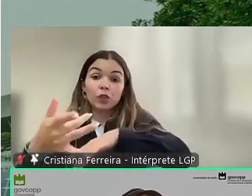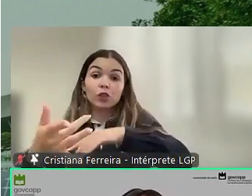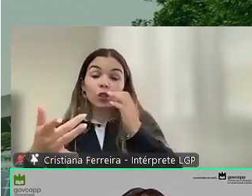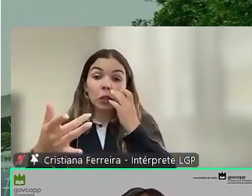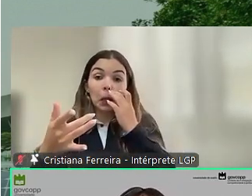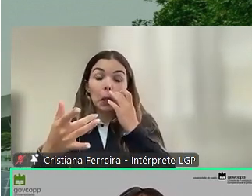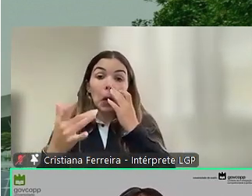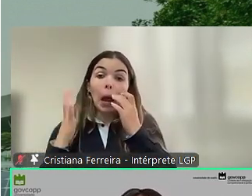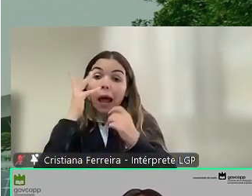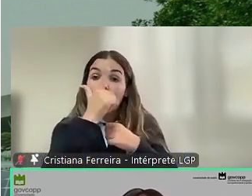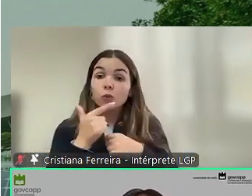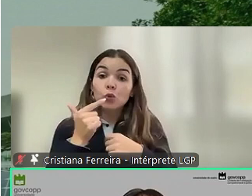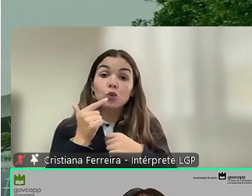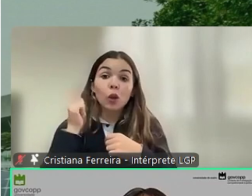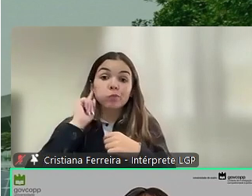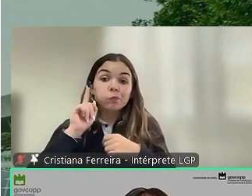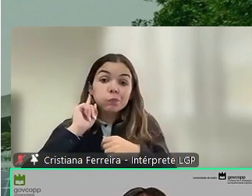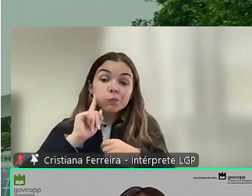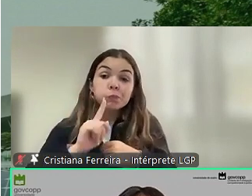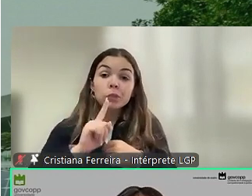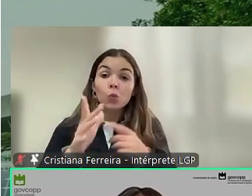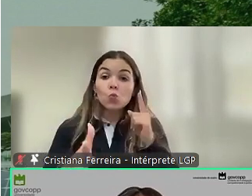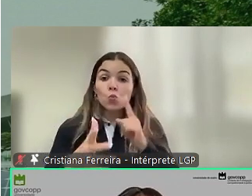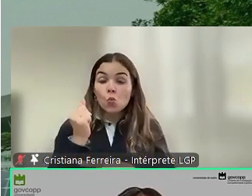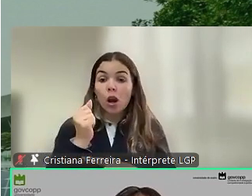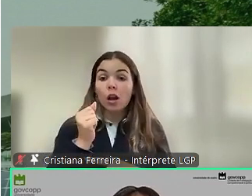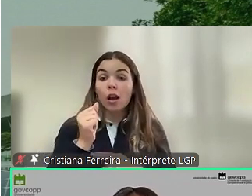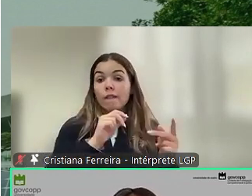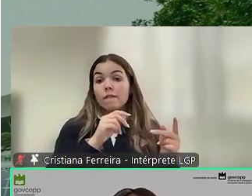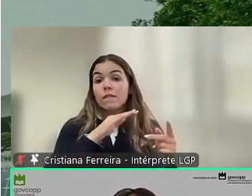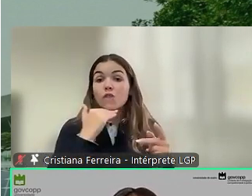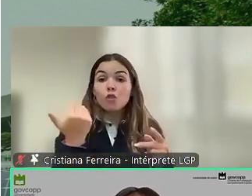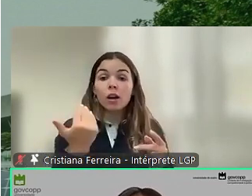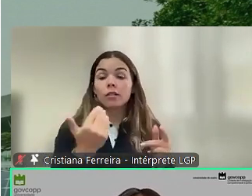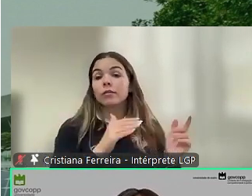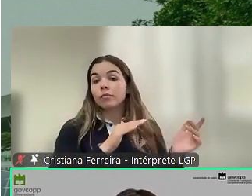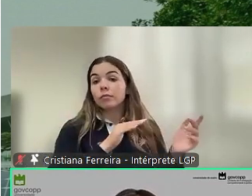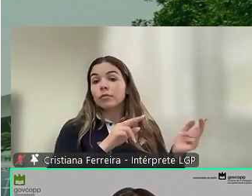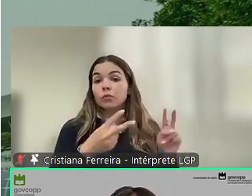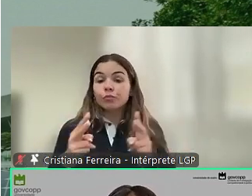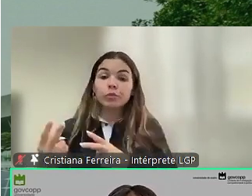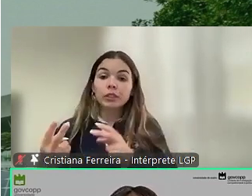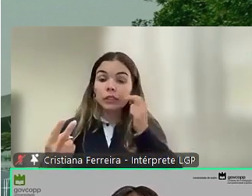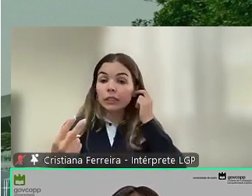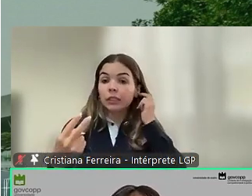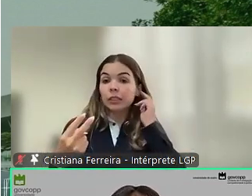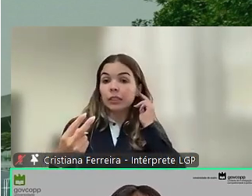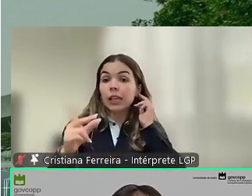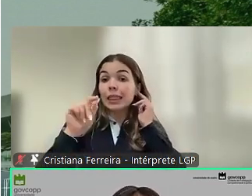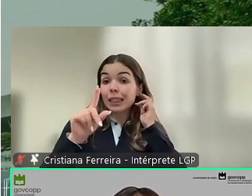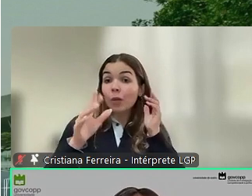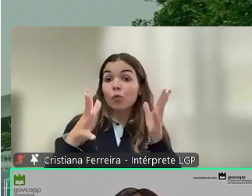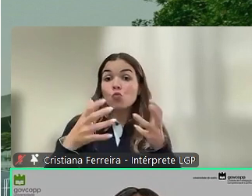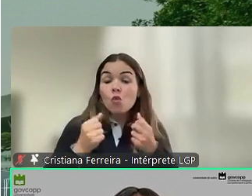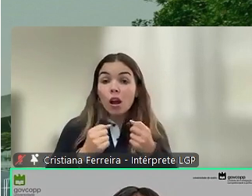alcançar uma eficácia da avaliação ambiental estratégica, e é crucial que eles se apropriem também deste processo e que tomem o